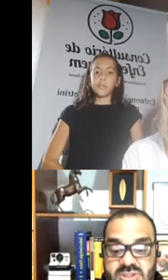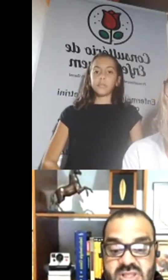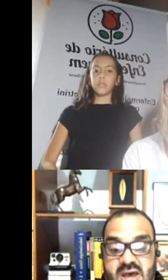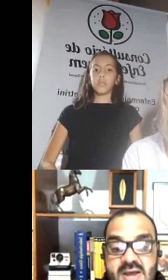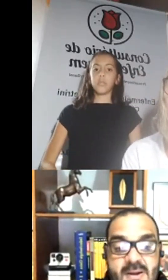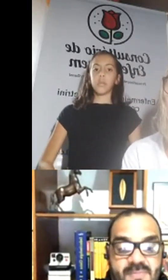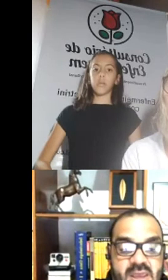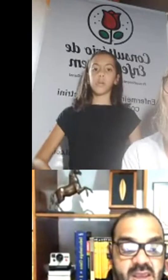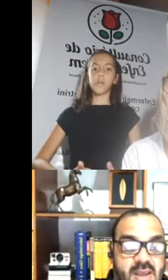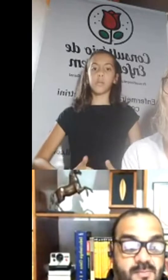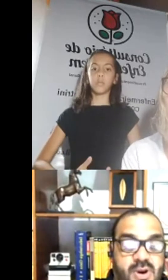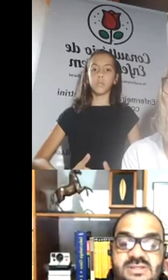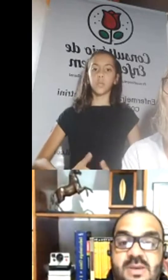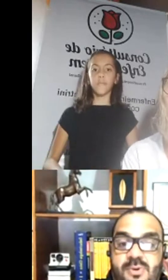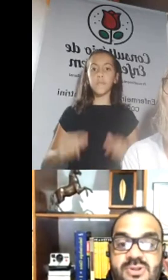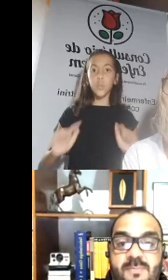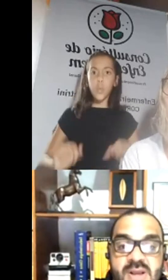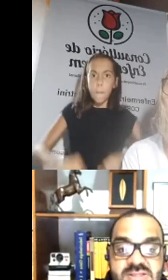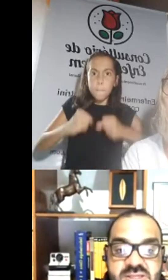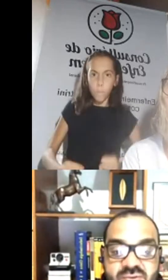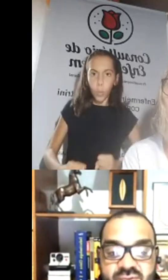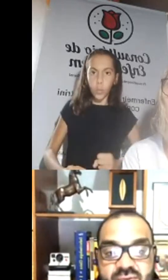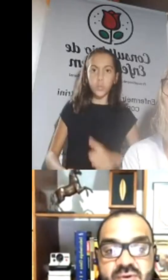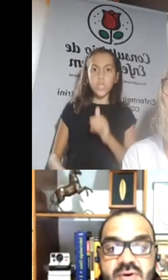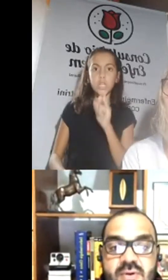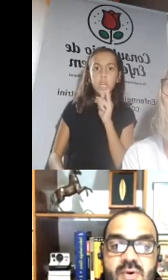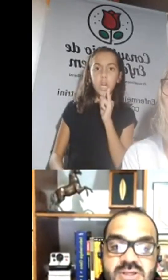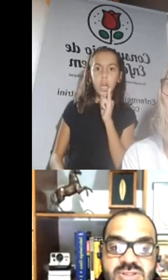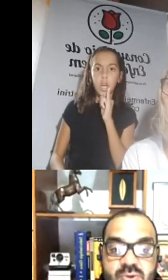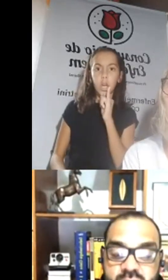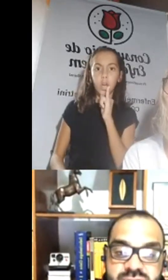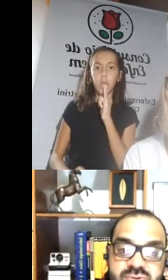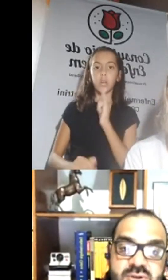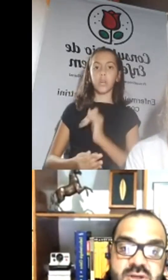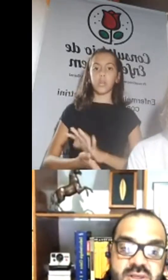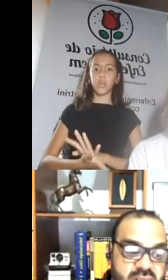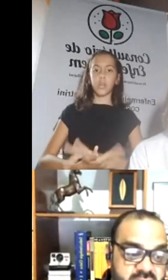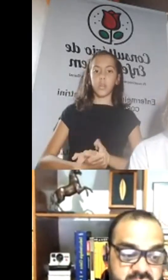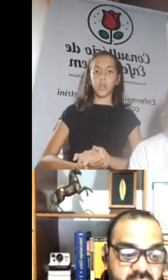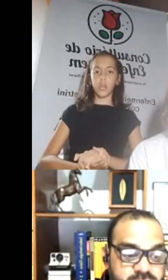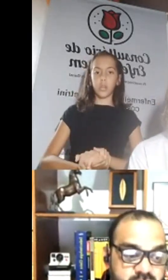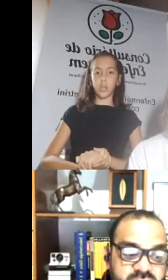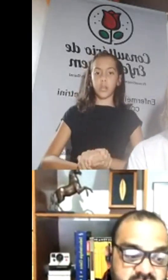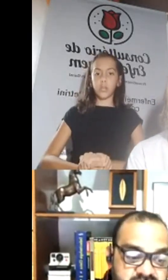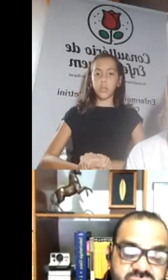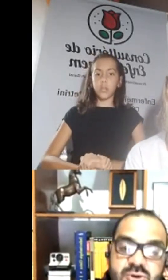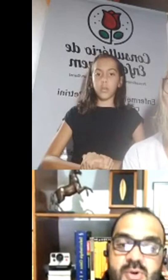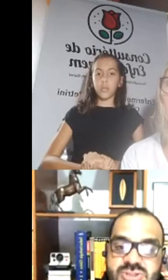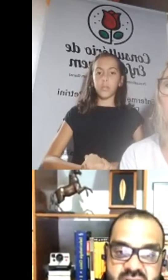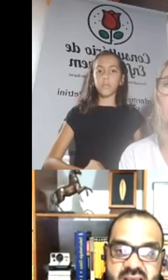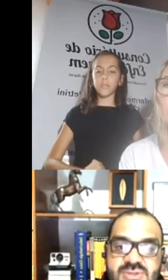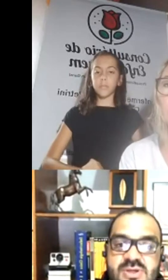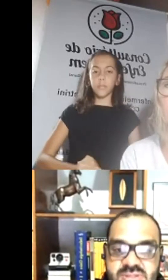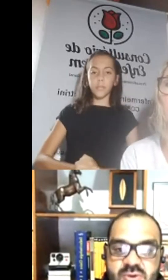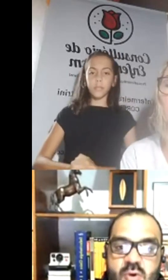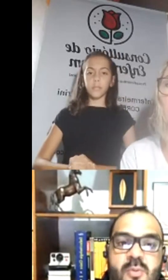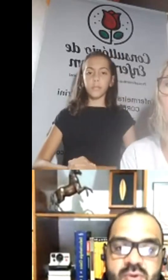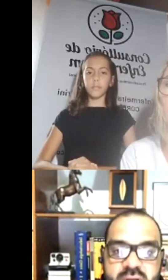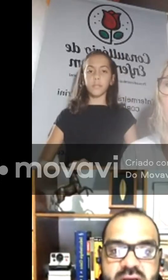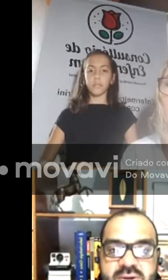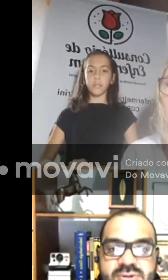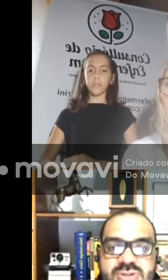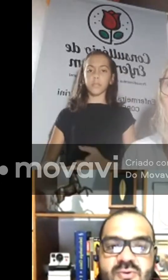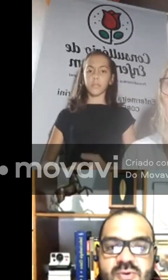pode estar, por exemplo, depressivo ou ansioso e o seu intestino mostrar isso, assim